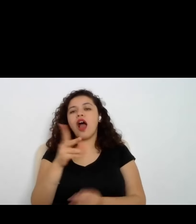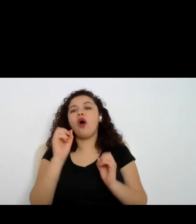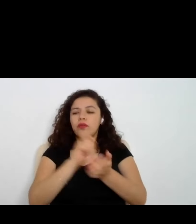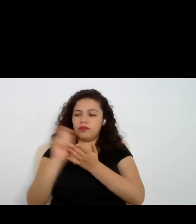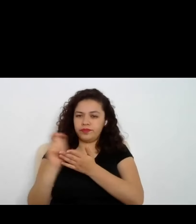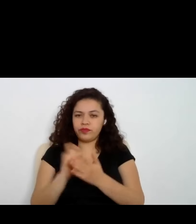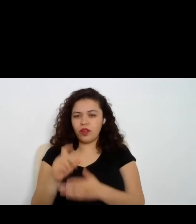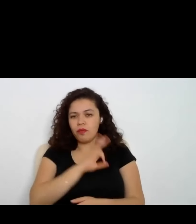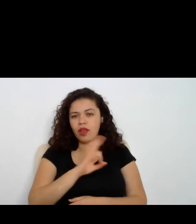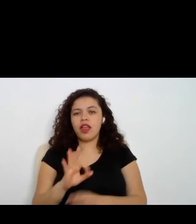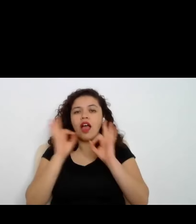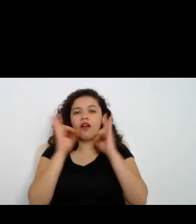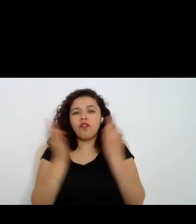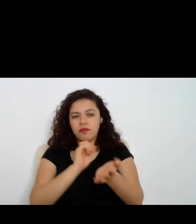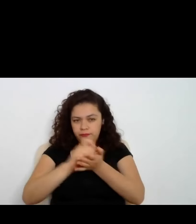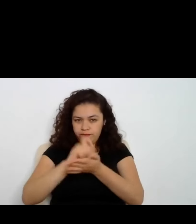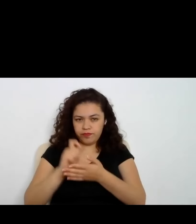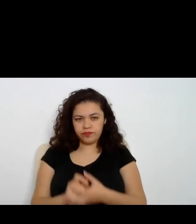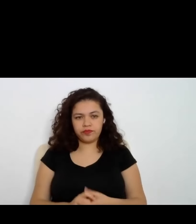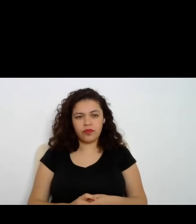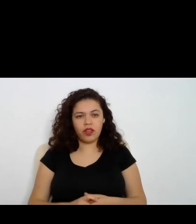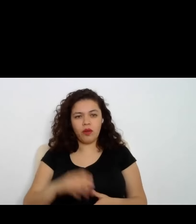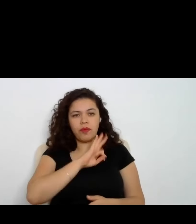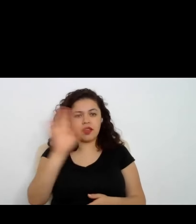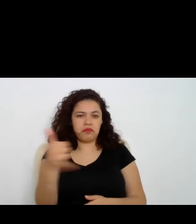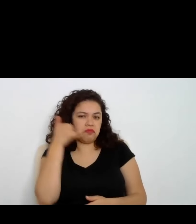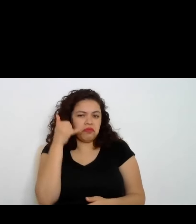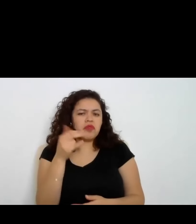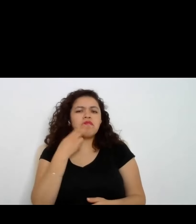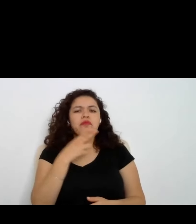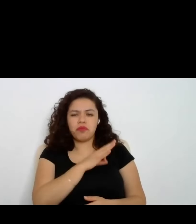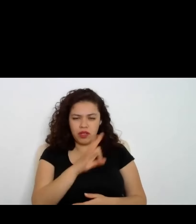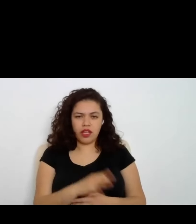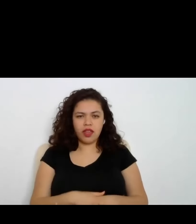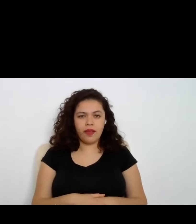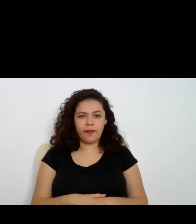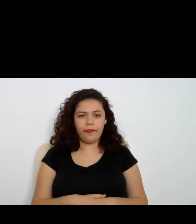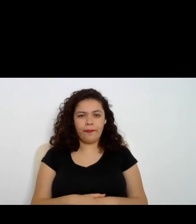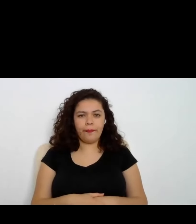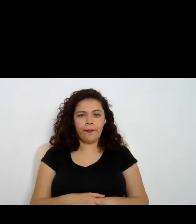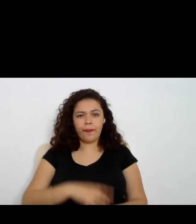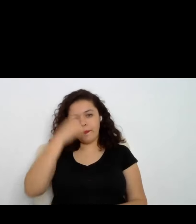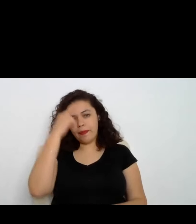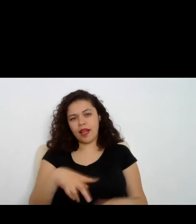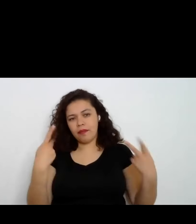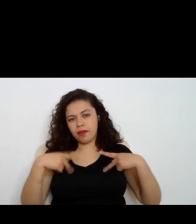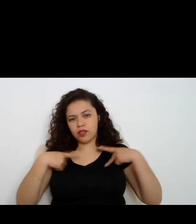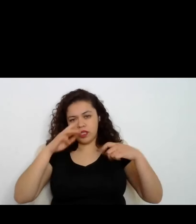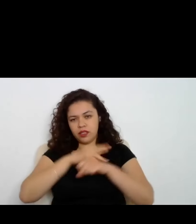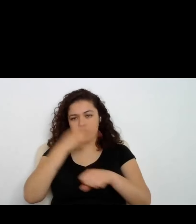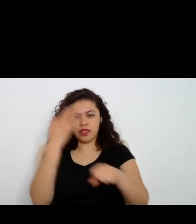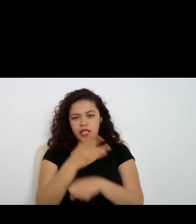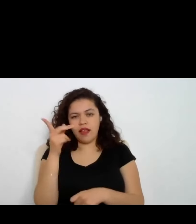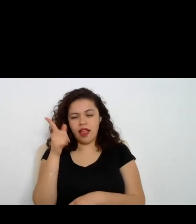De manera verbal, pues puede ser en una llamada en donde ahí el responsable tendría